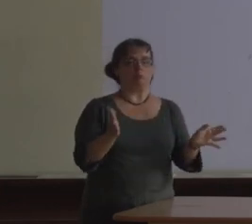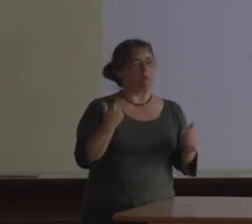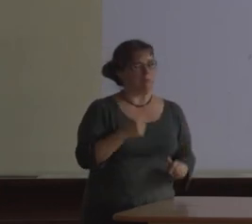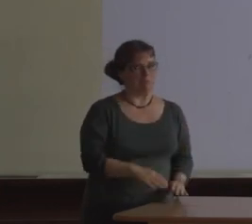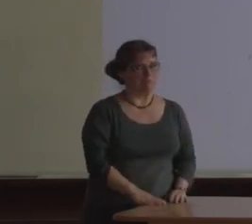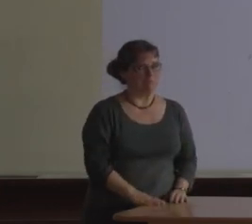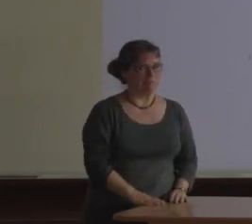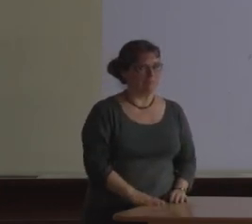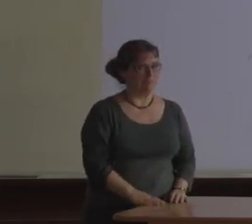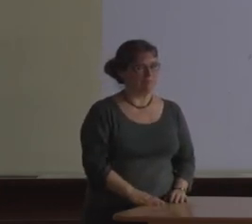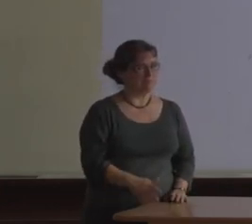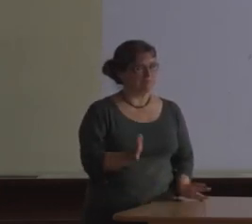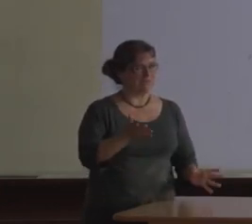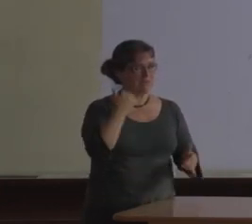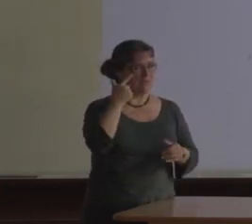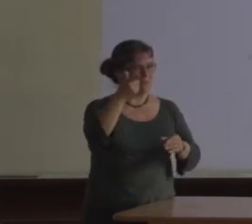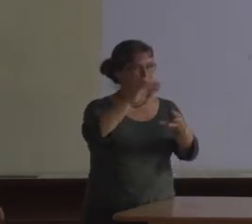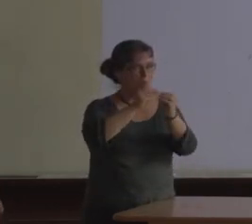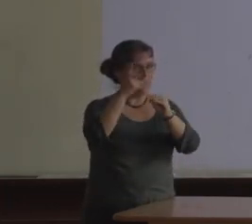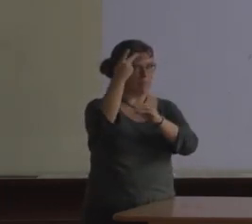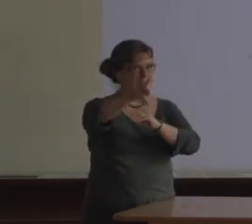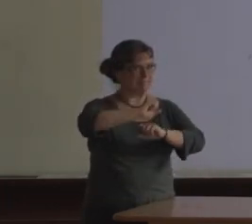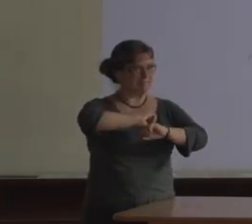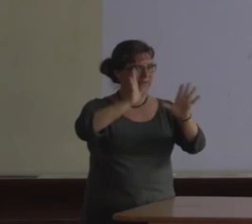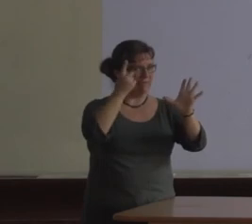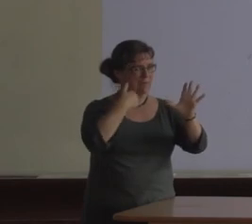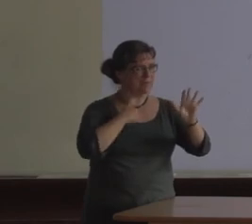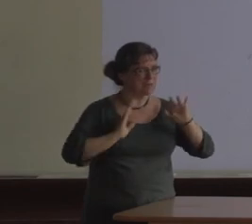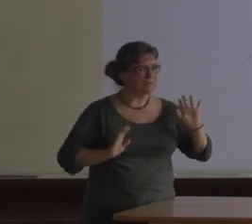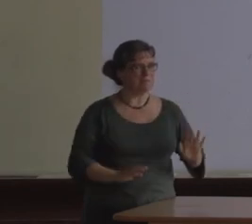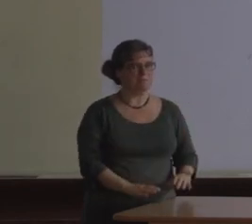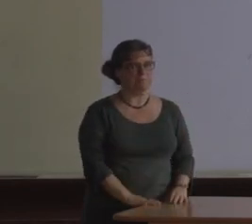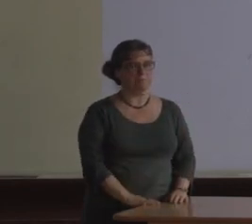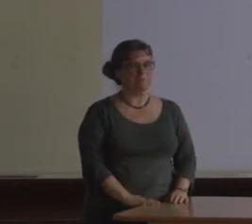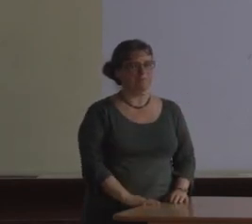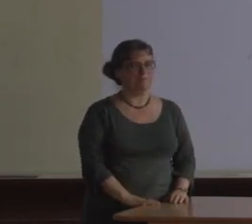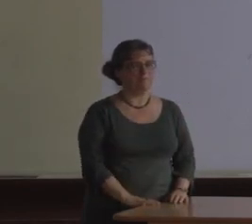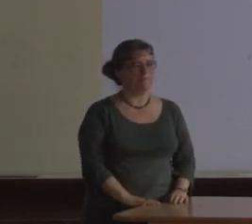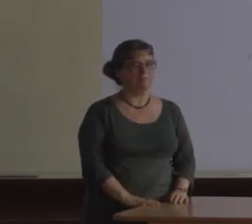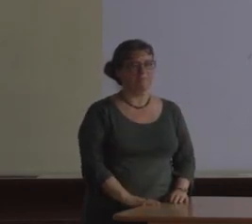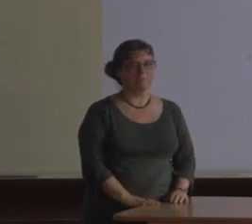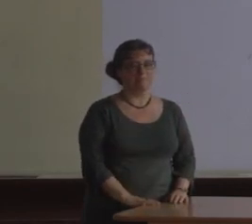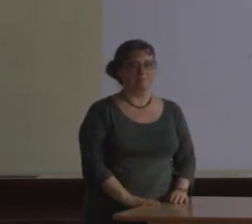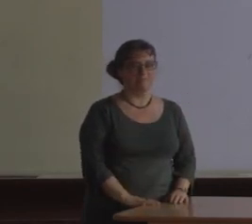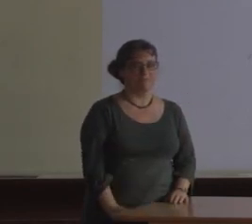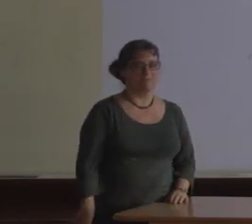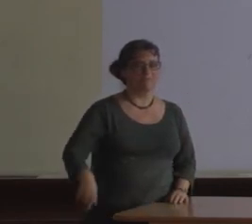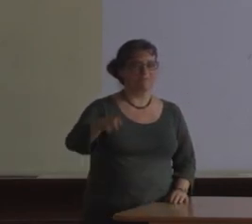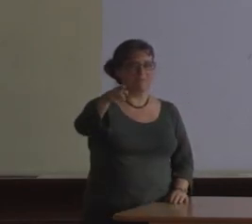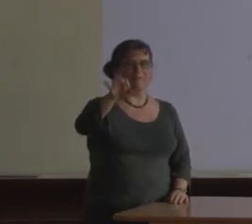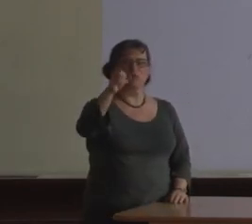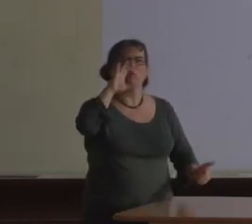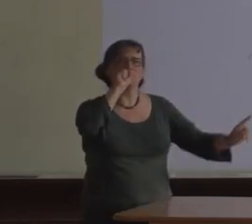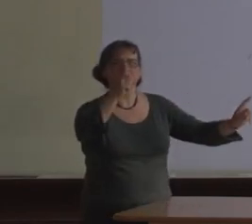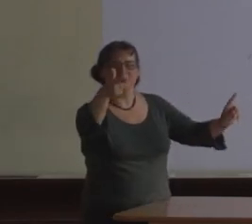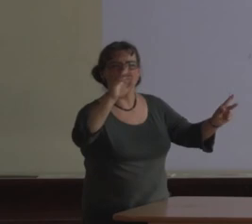je suis pas sûr d'avoir bien cerné le détail de ta problématique. Ouais. Ouais. Juste pour répondre, ça ressemble